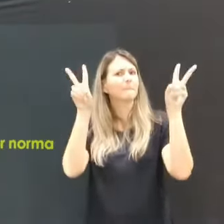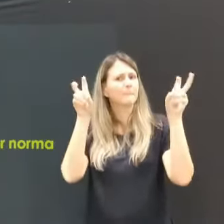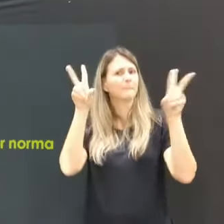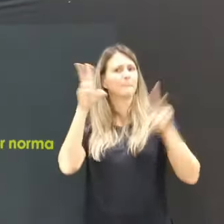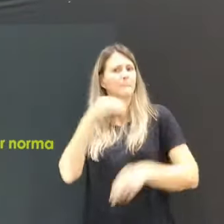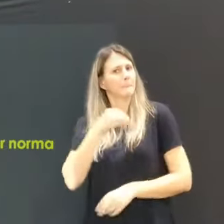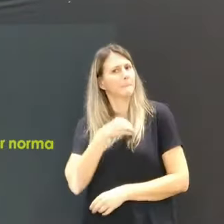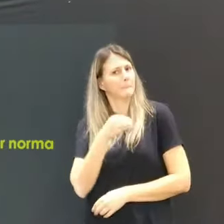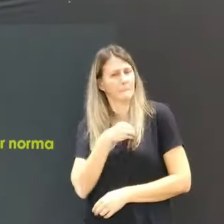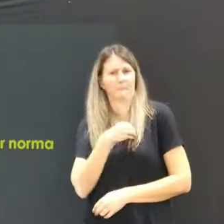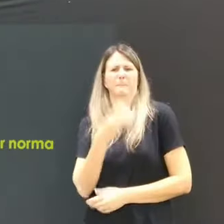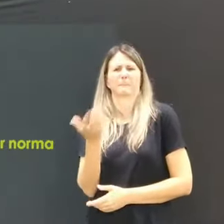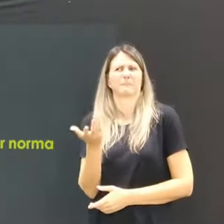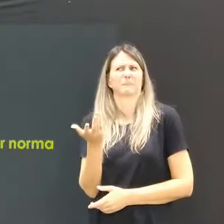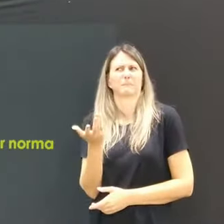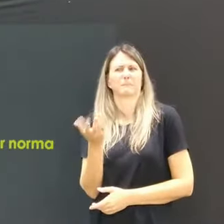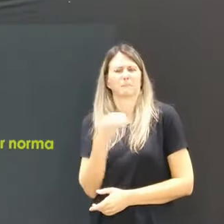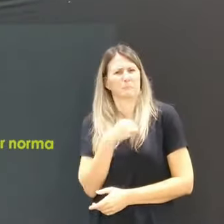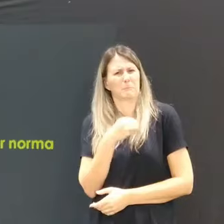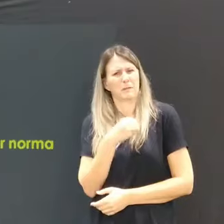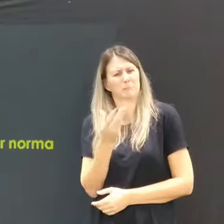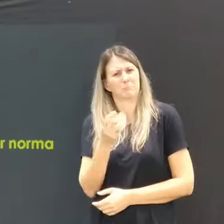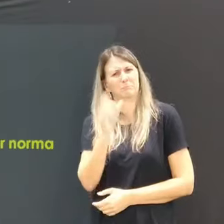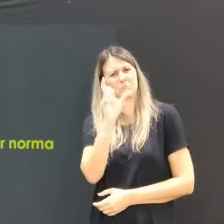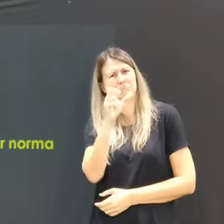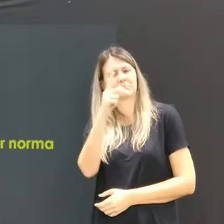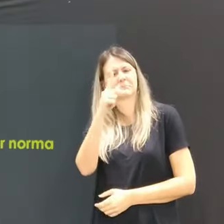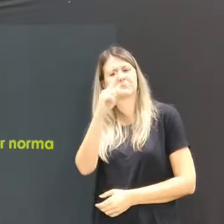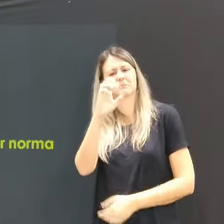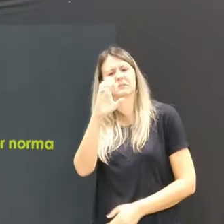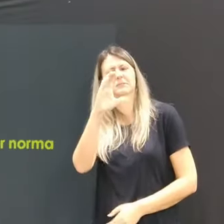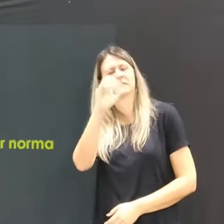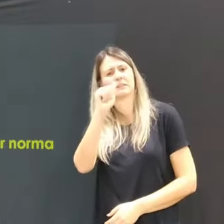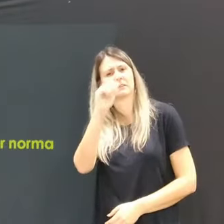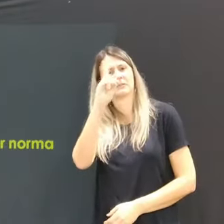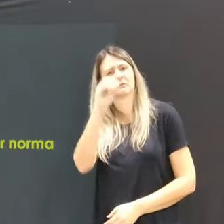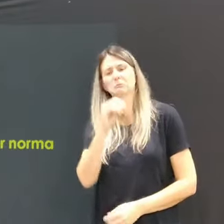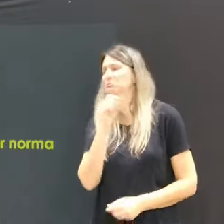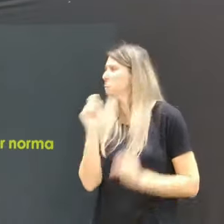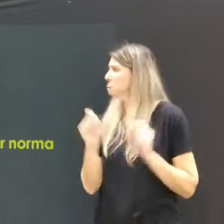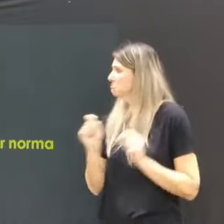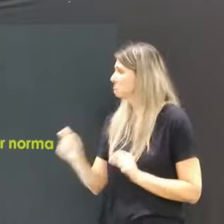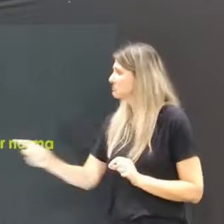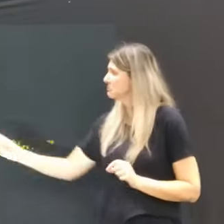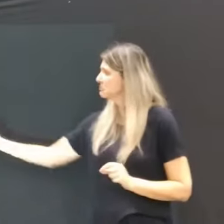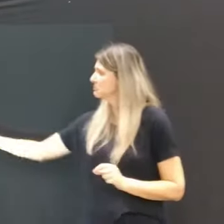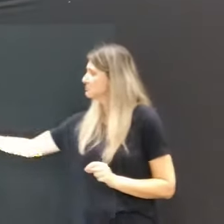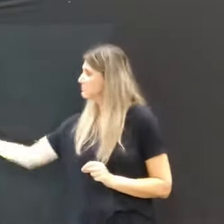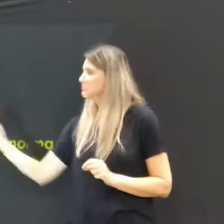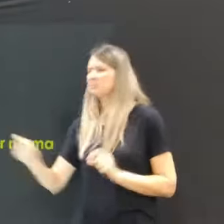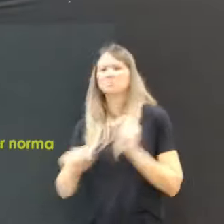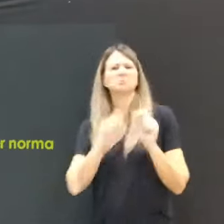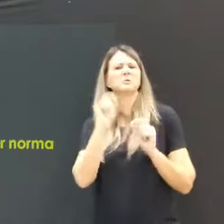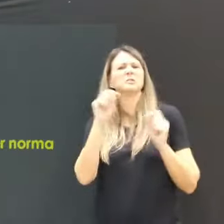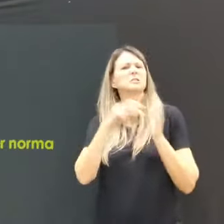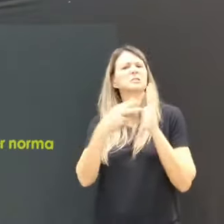Então, o que é o pecado? Pecado, palavra, pecado. O que